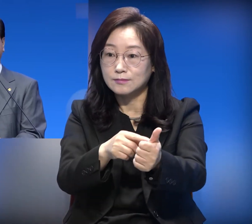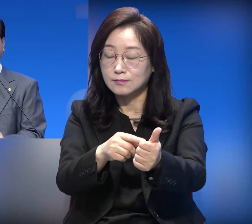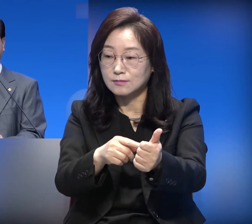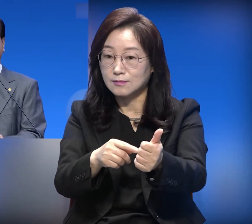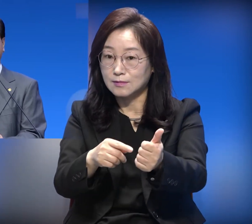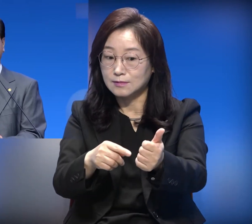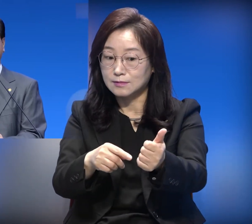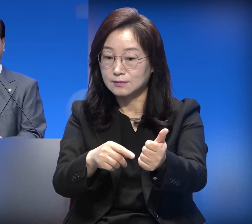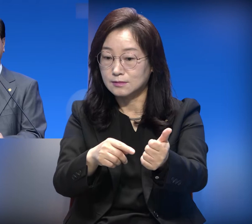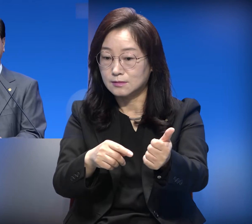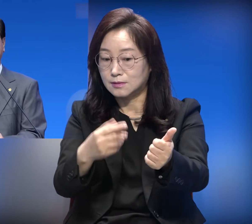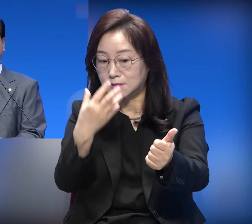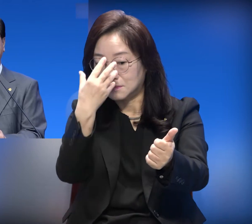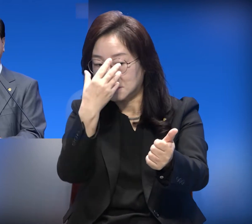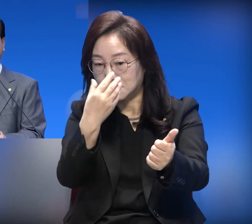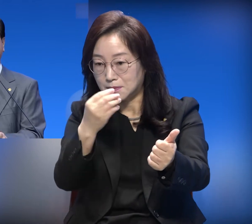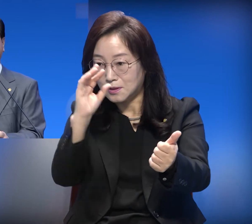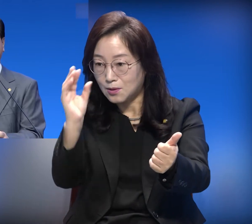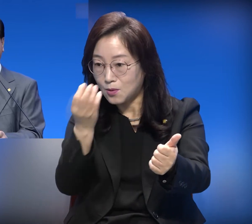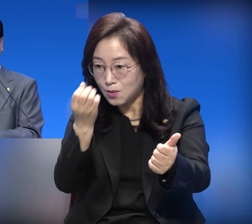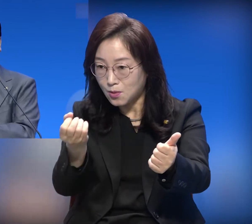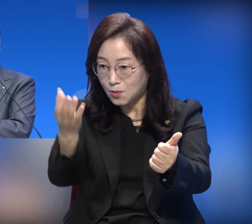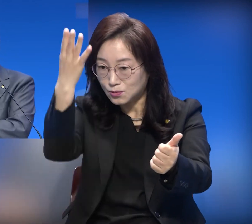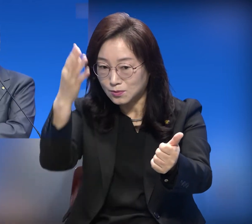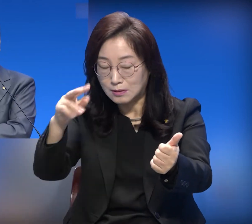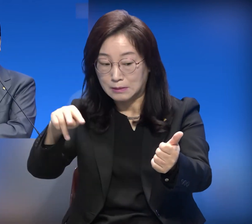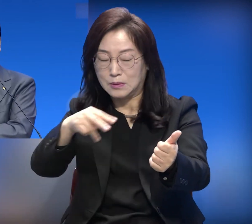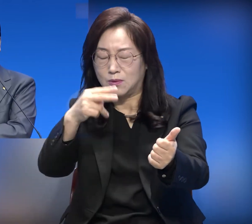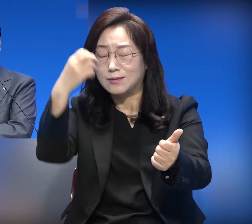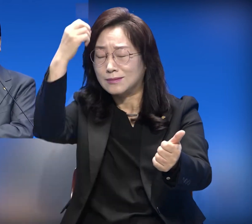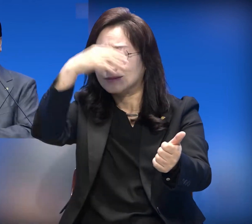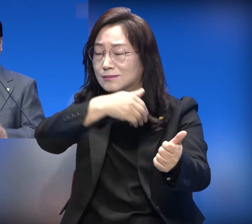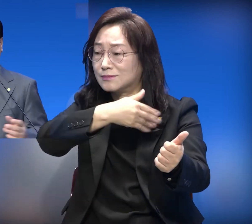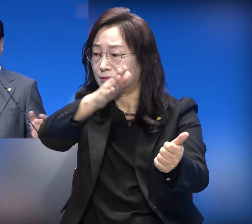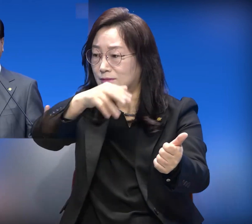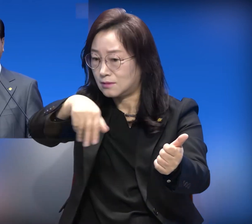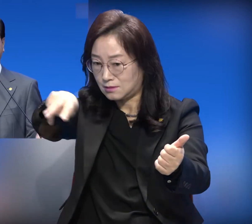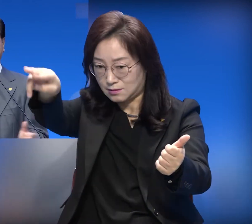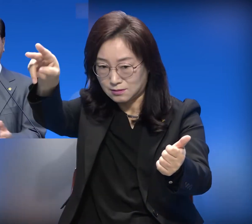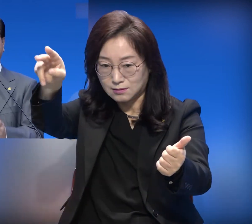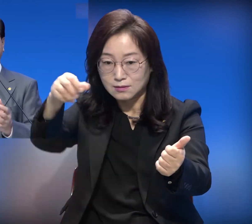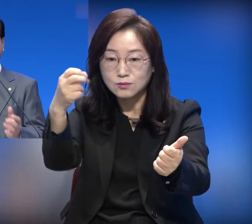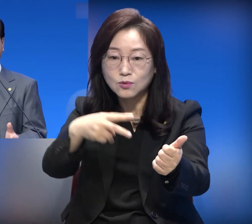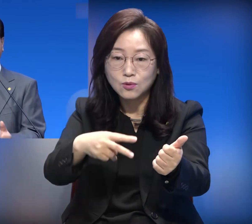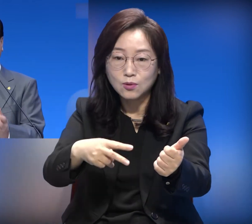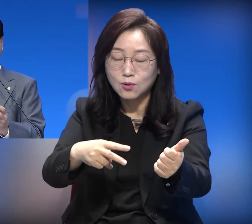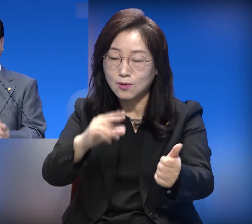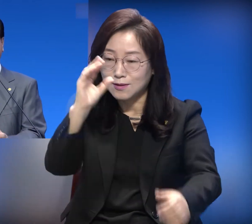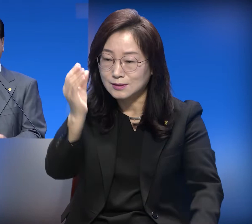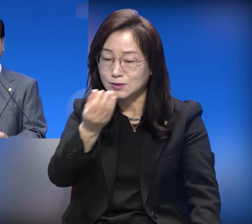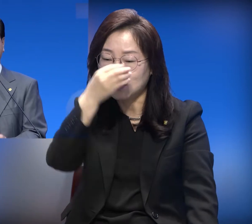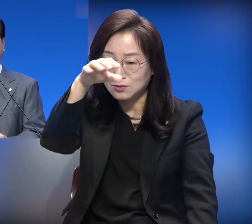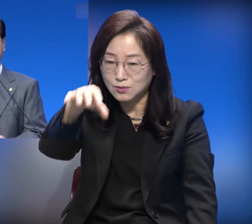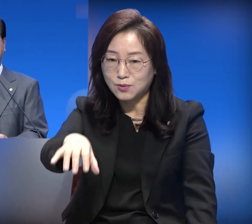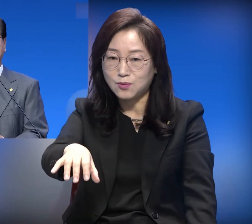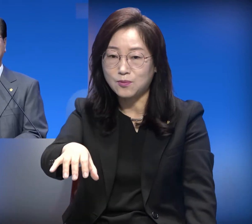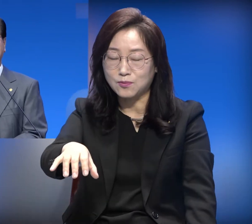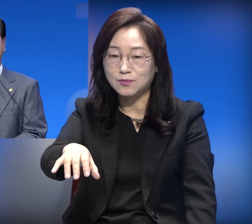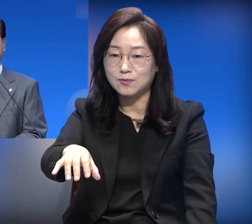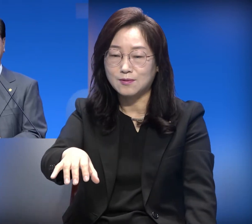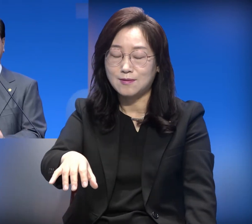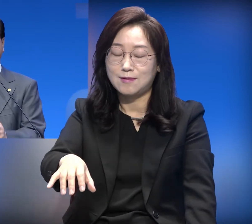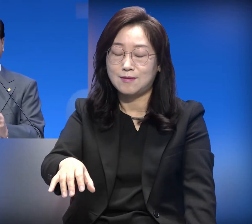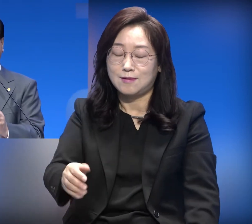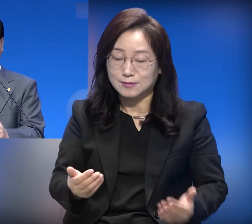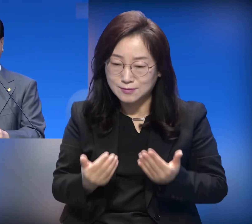거룩하다고 하는 제사장이 보고 그냥 지나갑니다. 또 늘 성전에서 성전의 일을